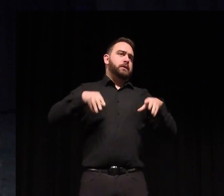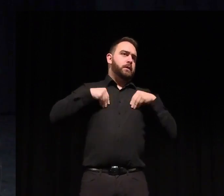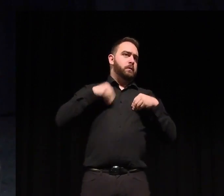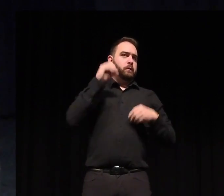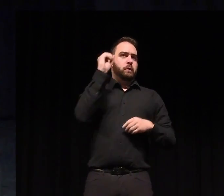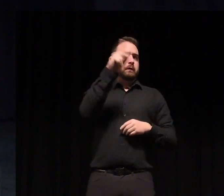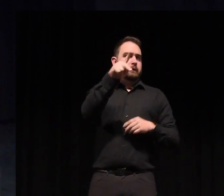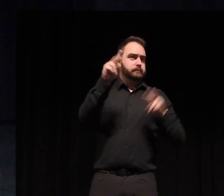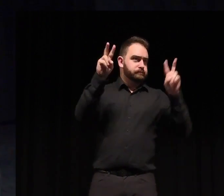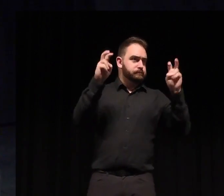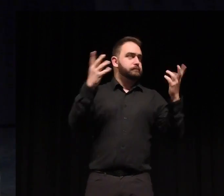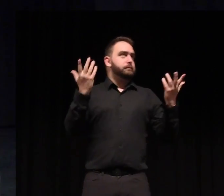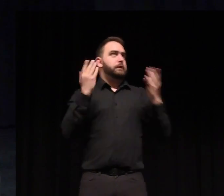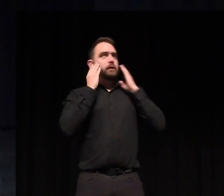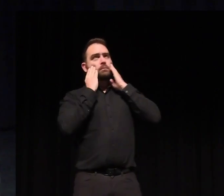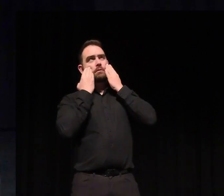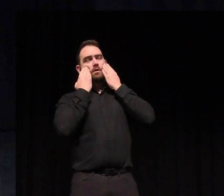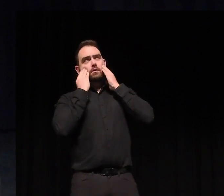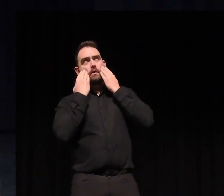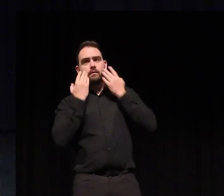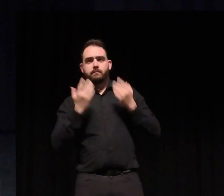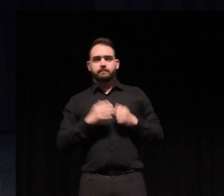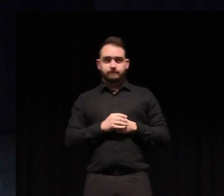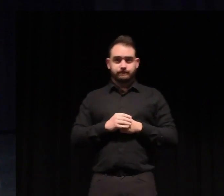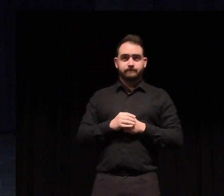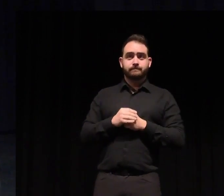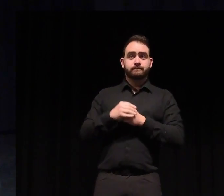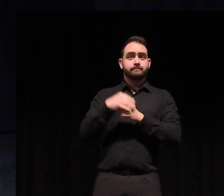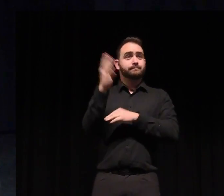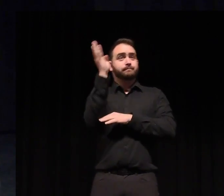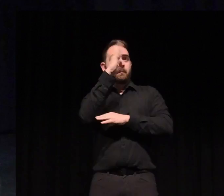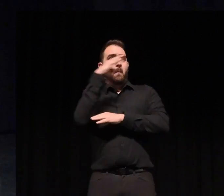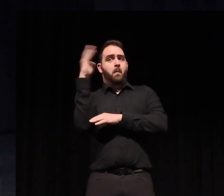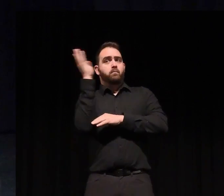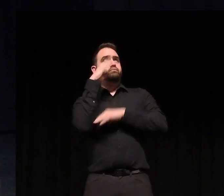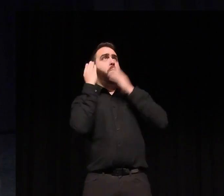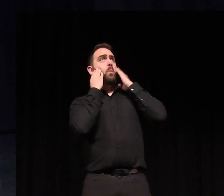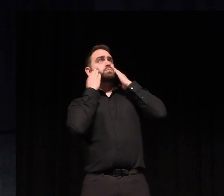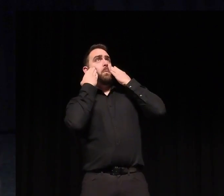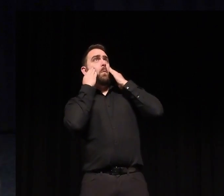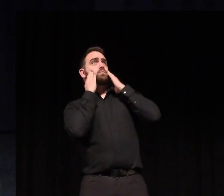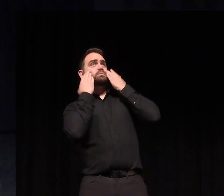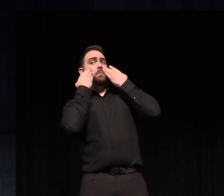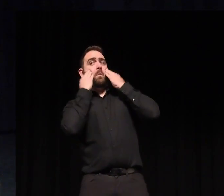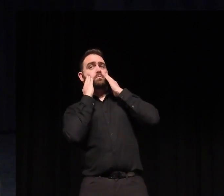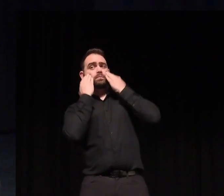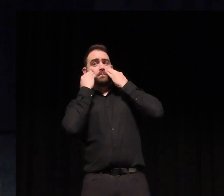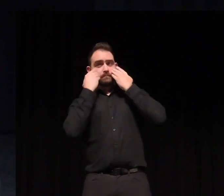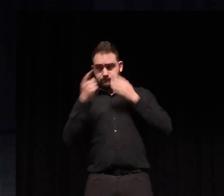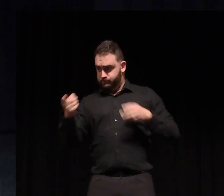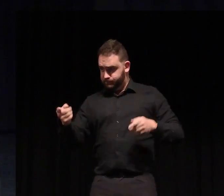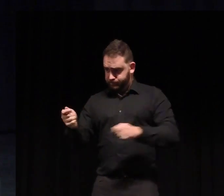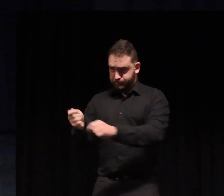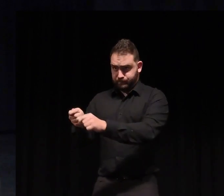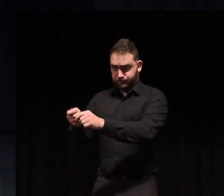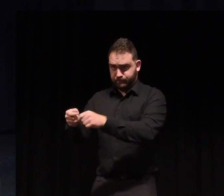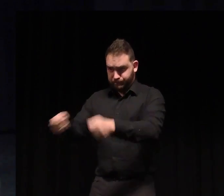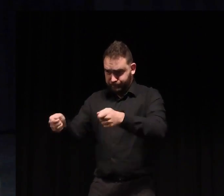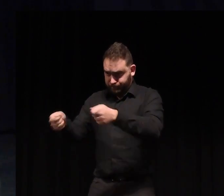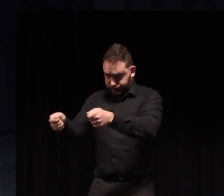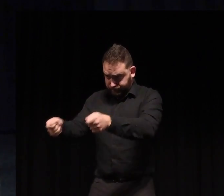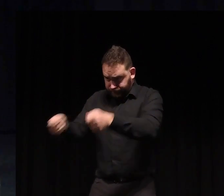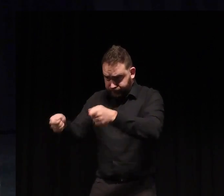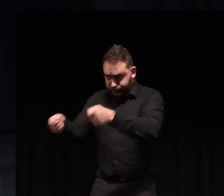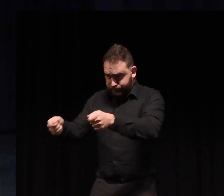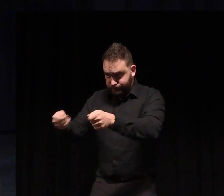zigues, il a pris les algues, il les a mis dans son sac à merveille et il l'a brassé pour que ça reste là.